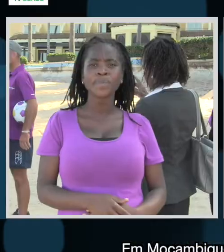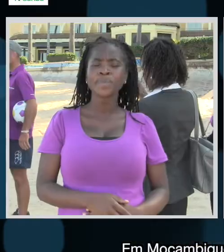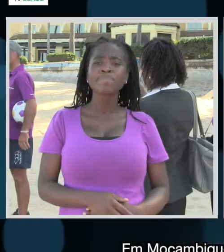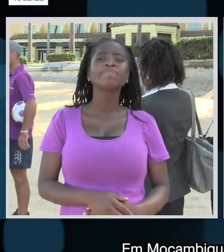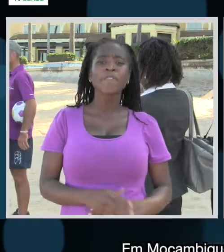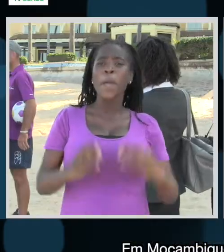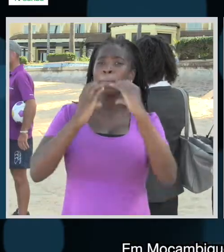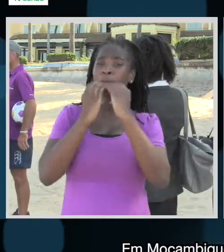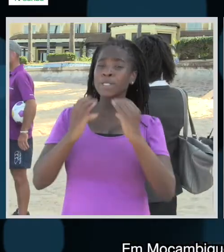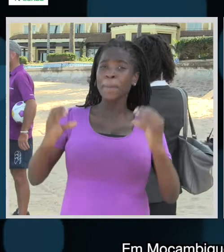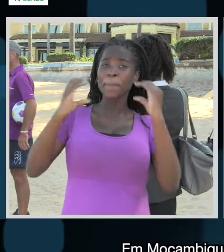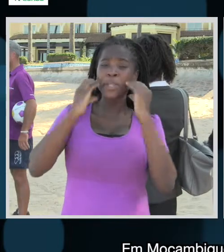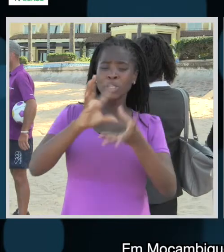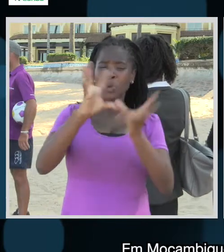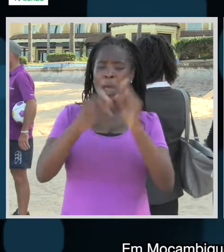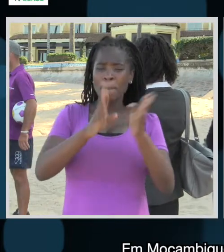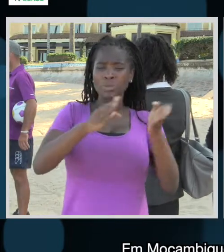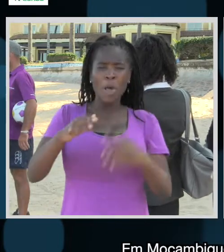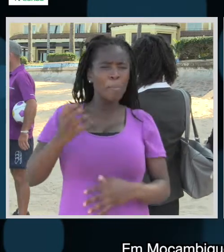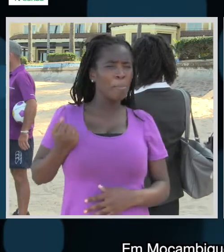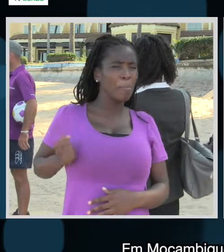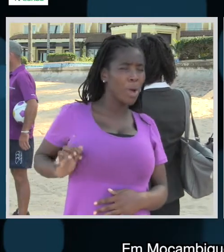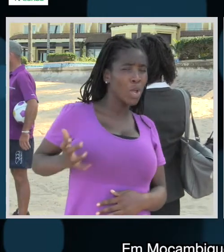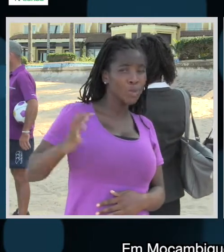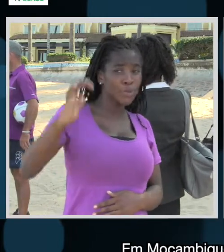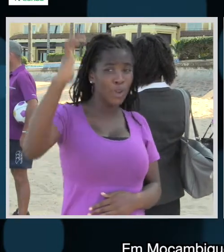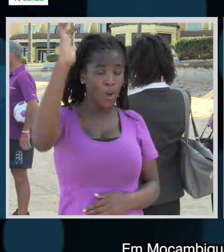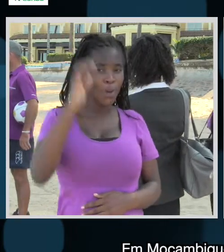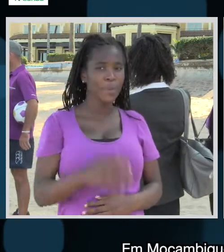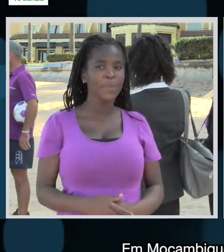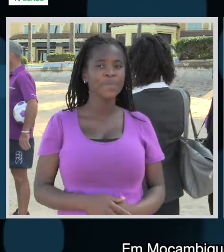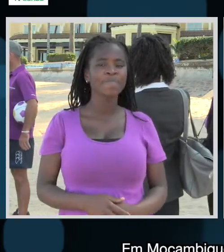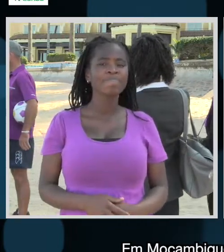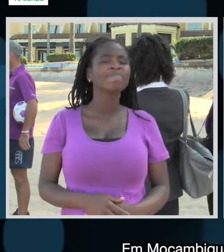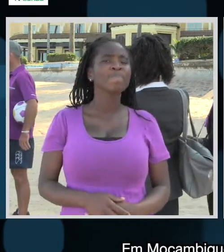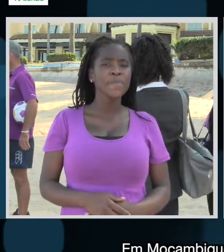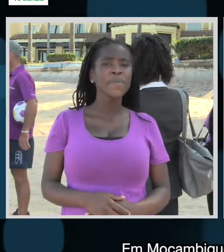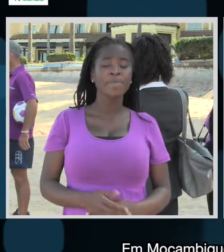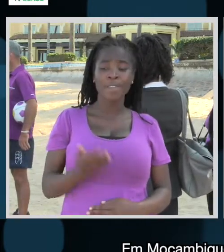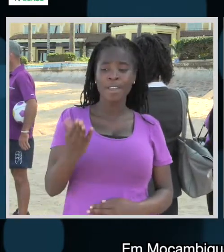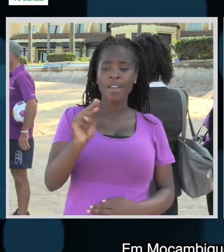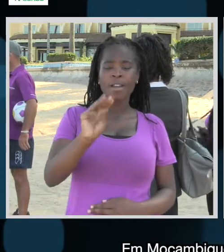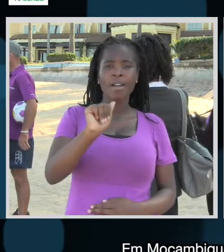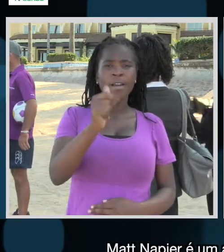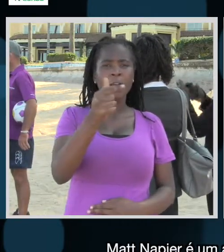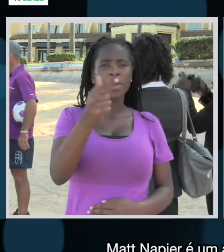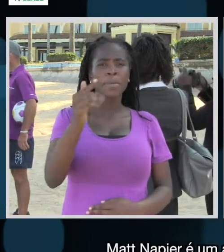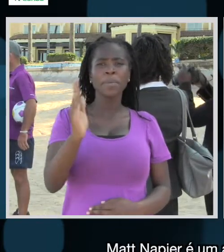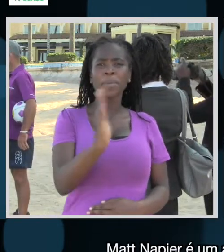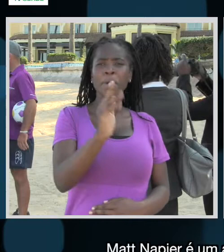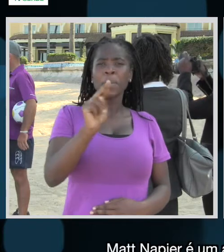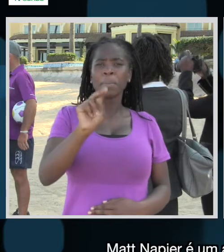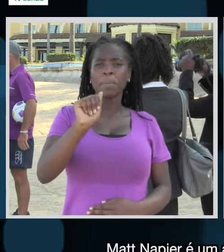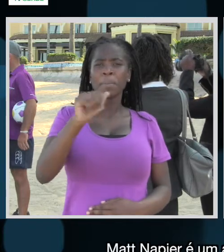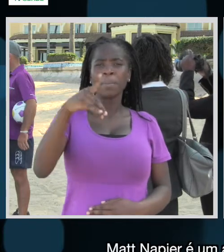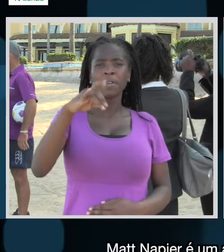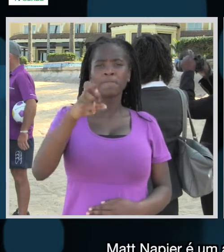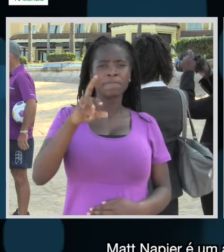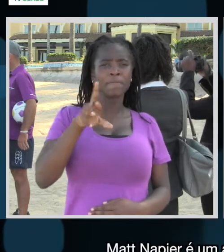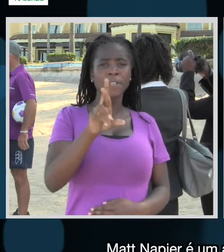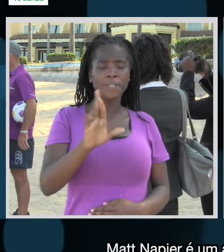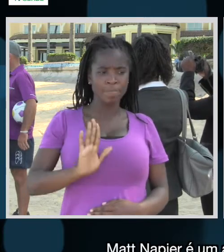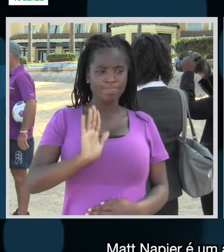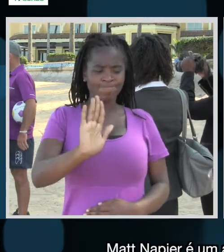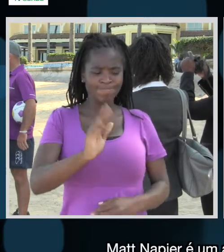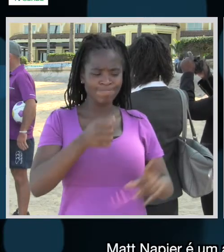Moçambique, o ativista quer ajudar mais de 2 bilhões de pessoas em sanitários adequados. Matt Napier é um